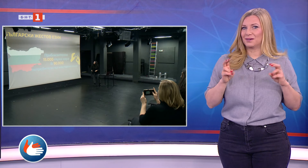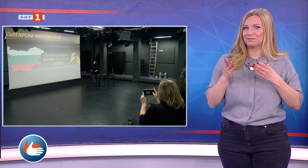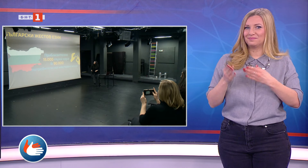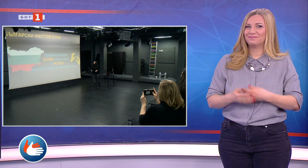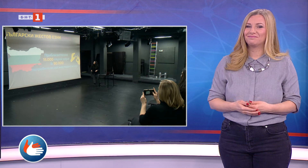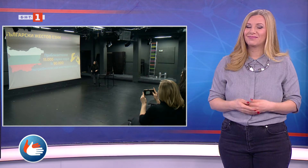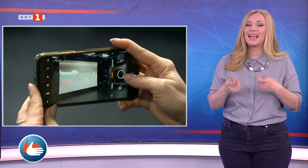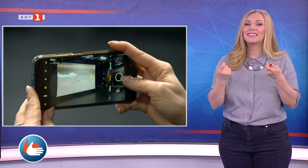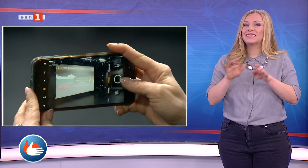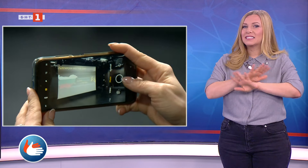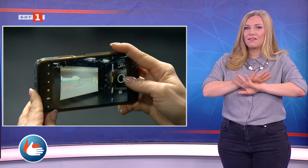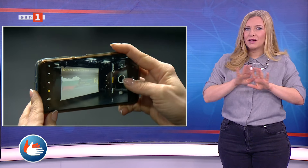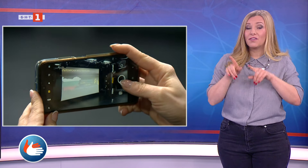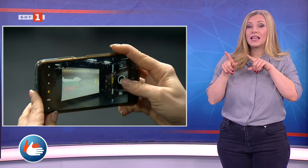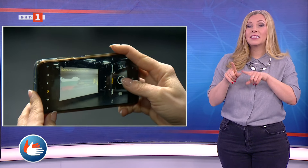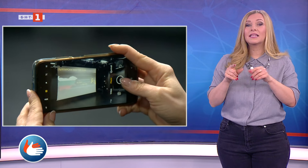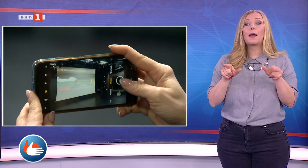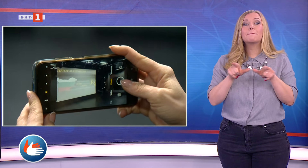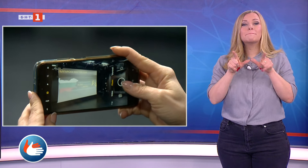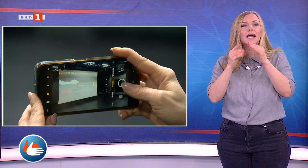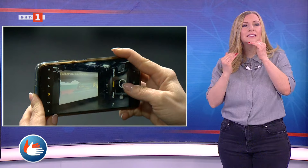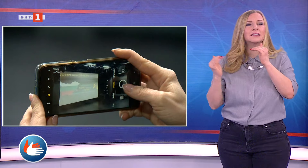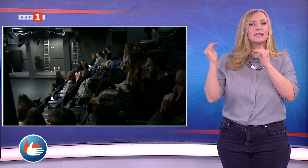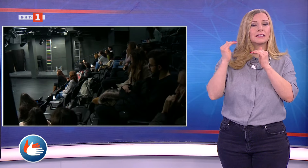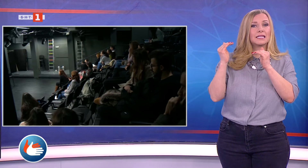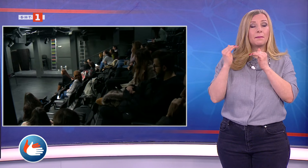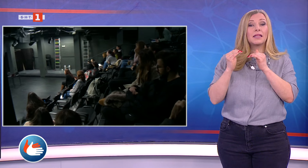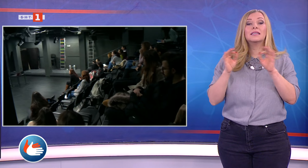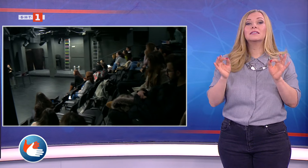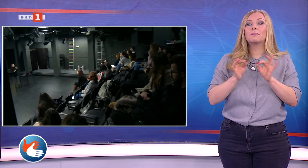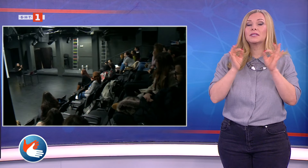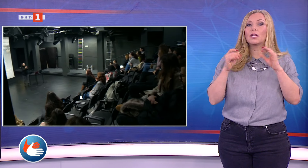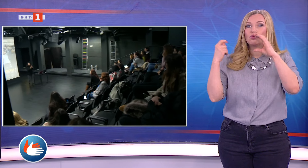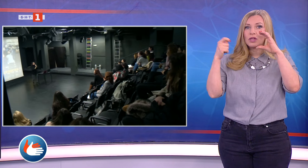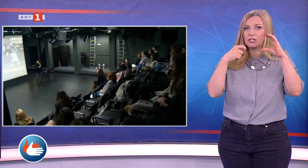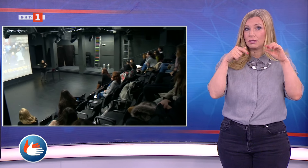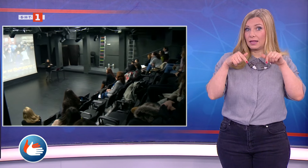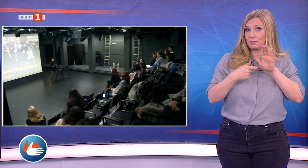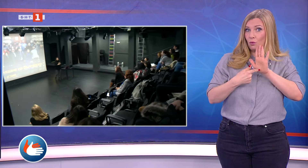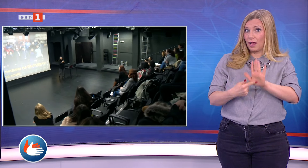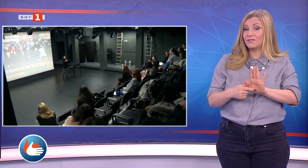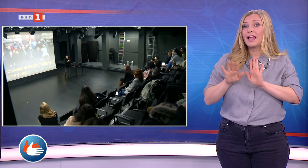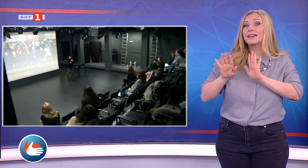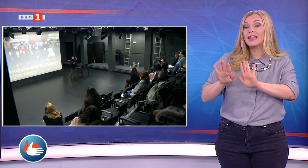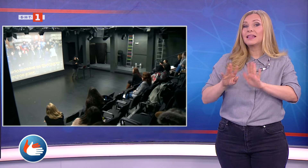Тя завършва своята магистърска степен в специалност режисура и днес представя своя дипломен проект пред